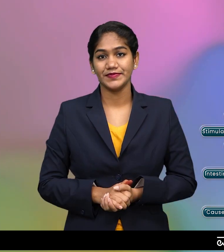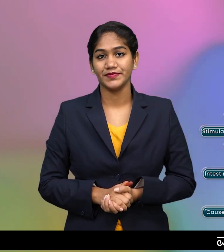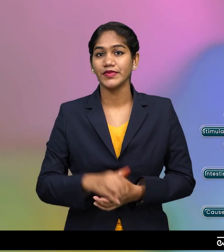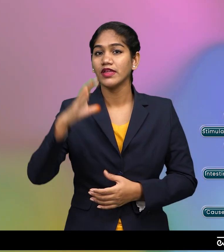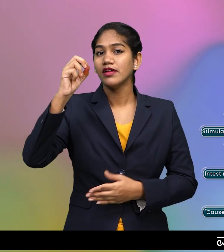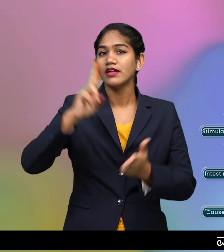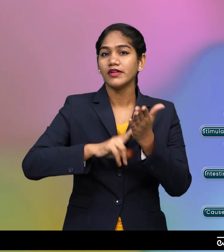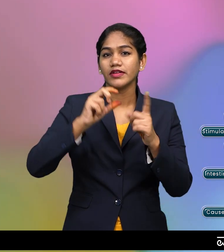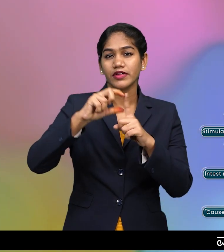ವಾಹಕಗಳು,